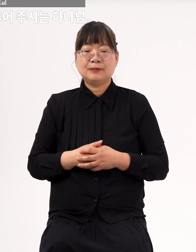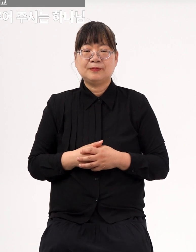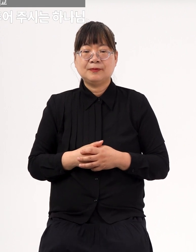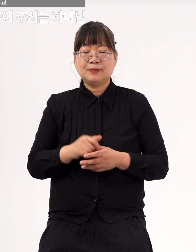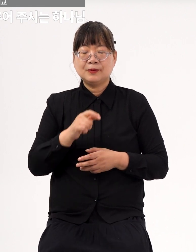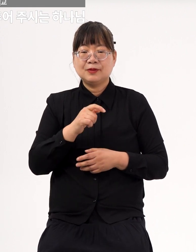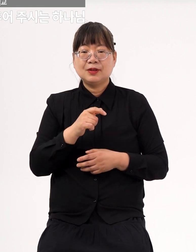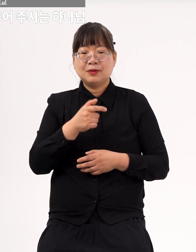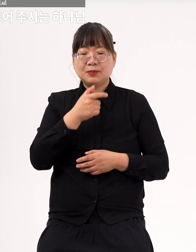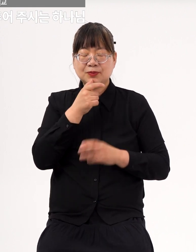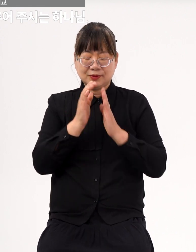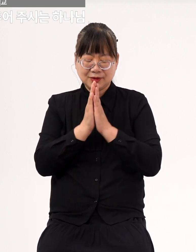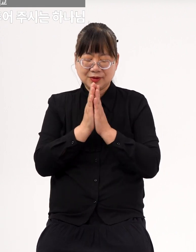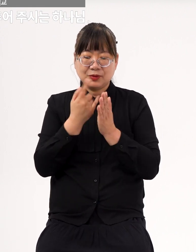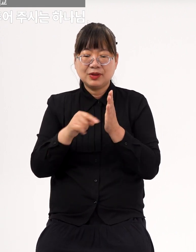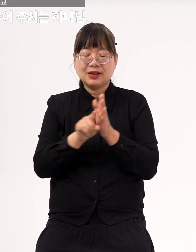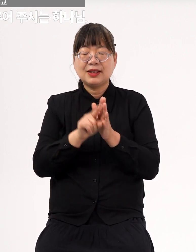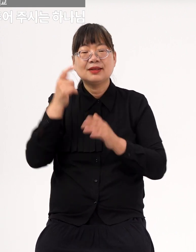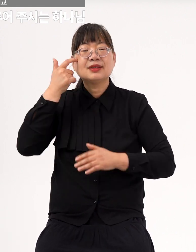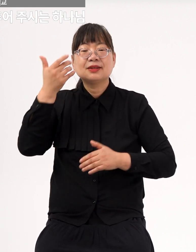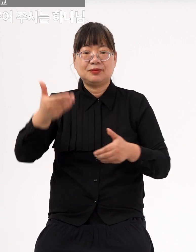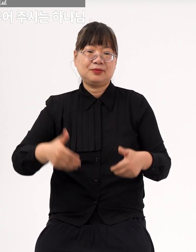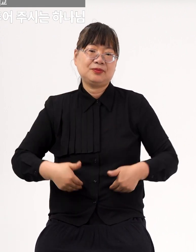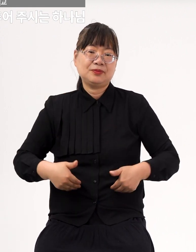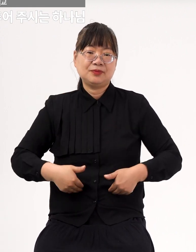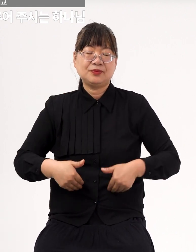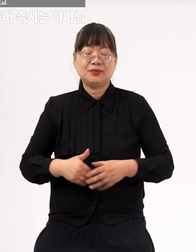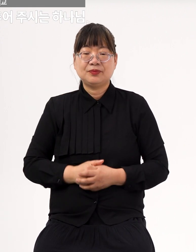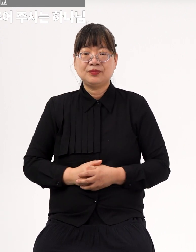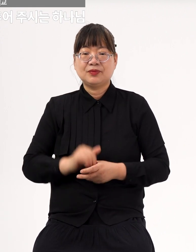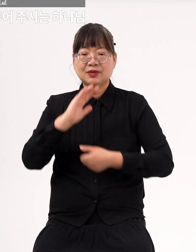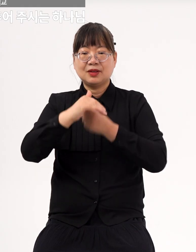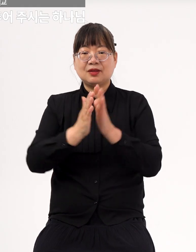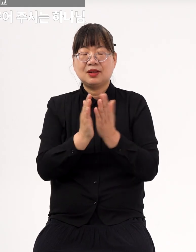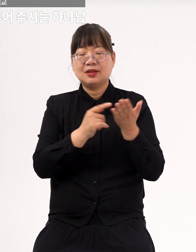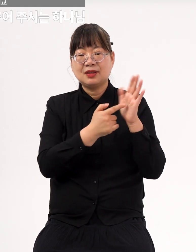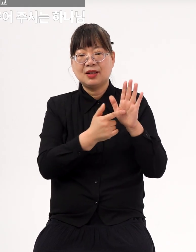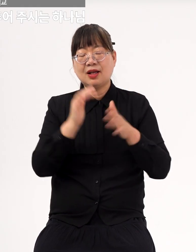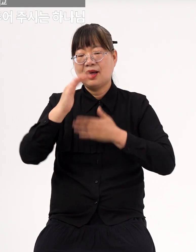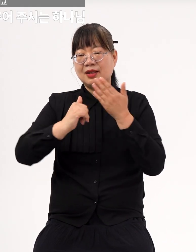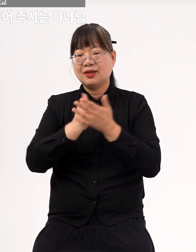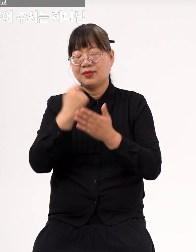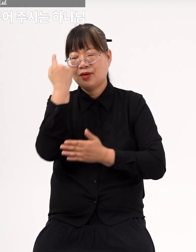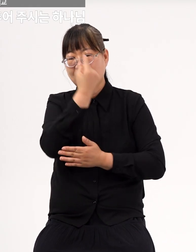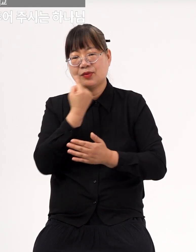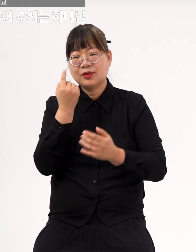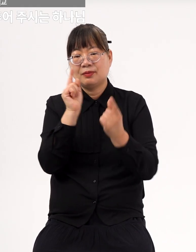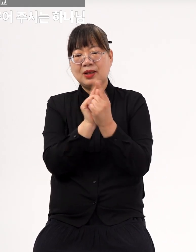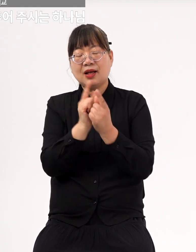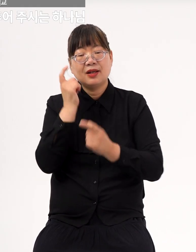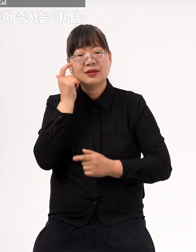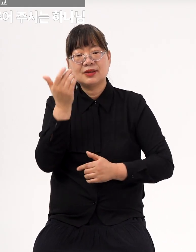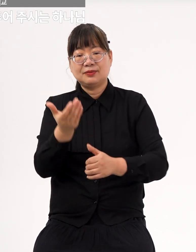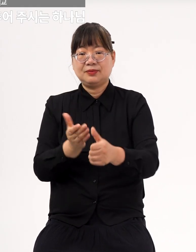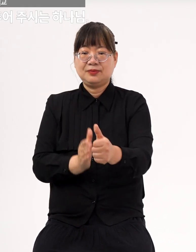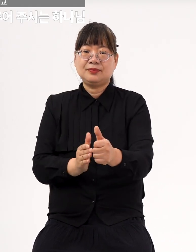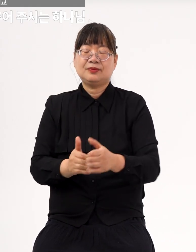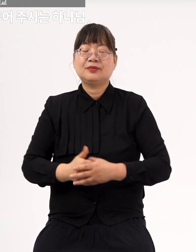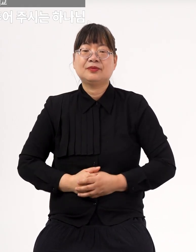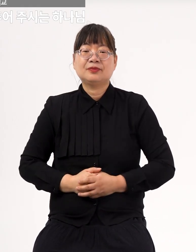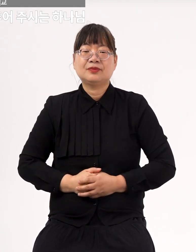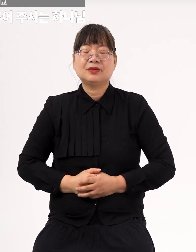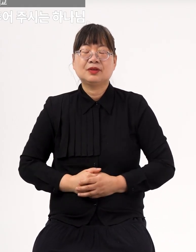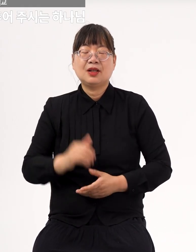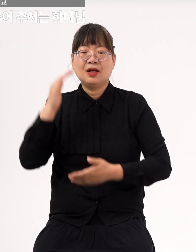묵상을 하려면 질문을 해야 돼요. 성경에 나타난 하나님의 얼굴 앞에 질문을 해야 돼요.